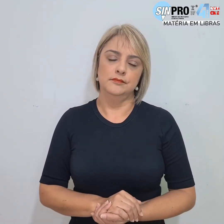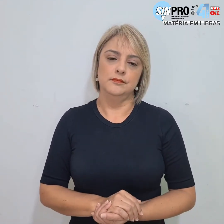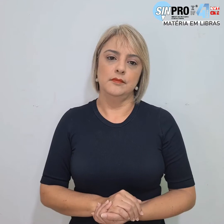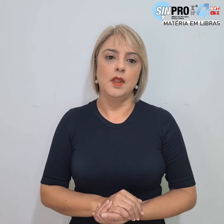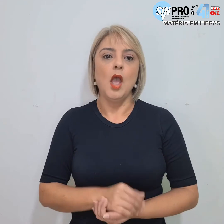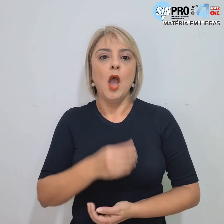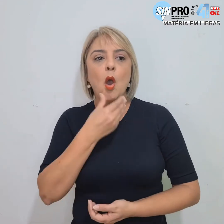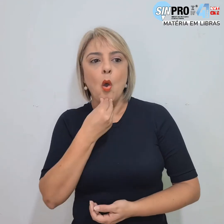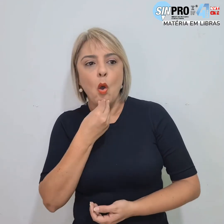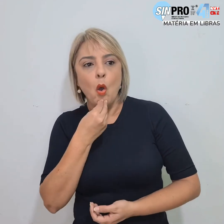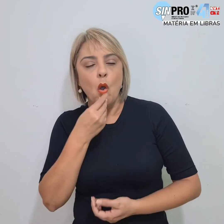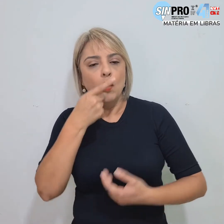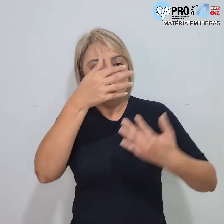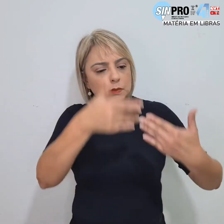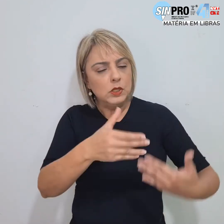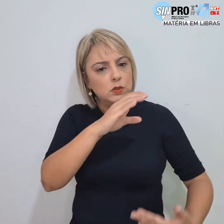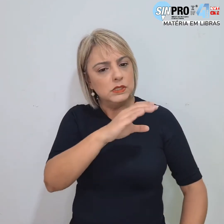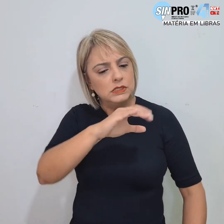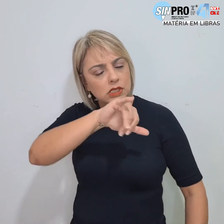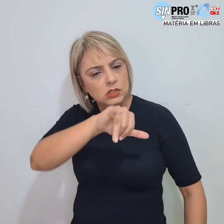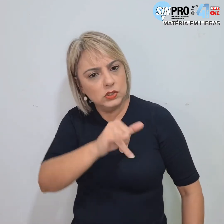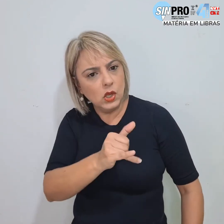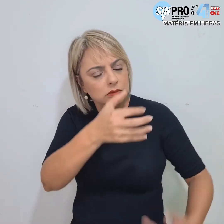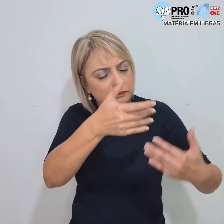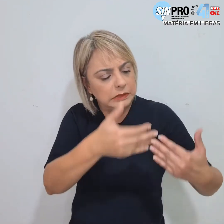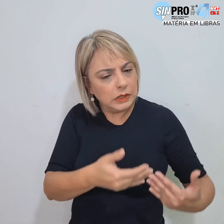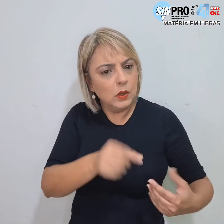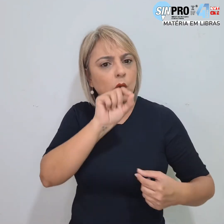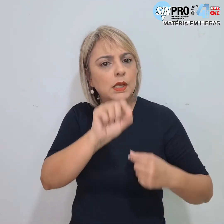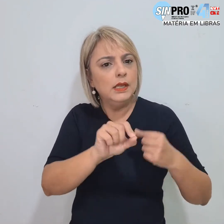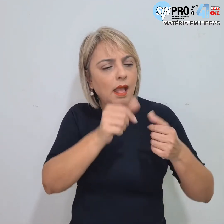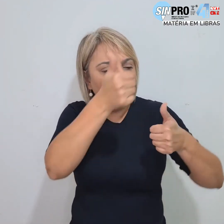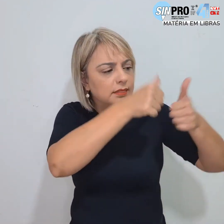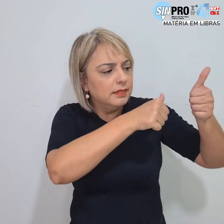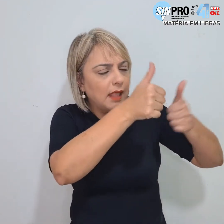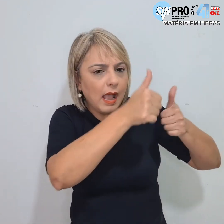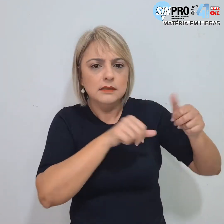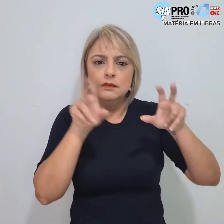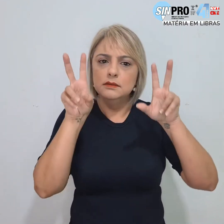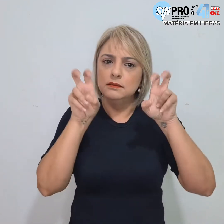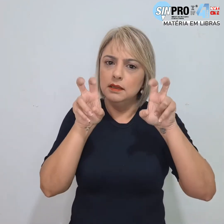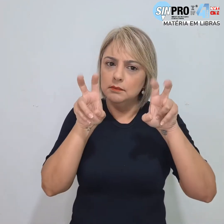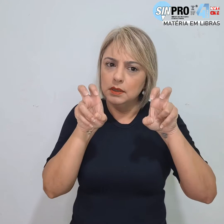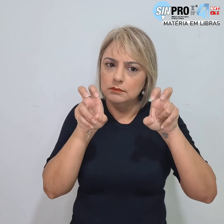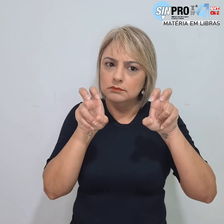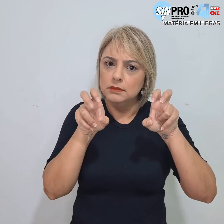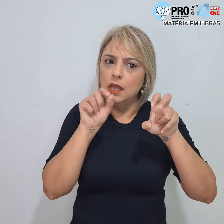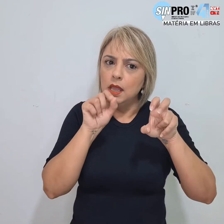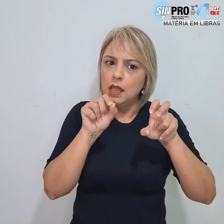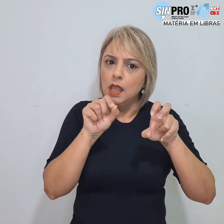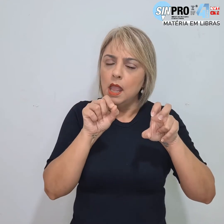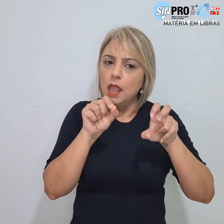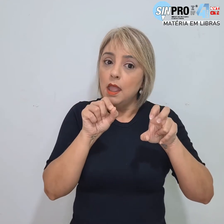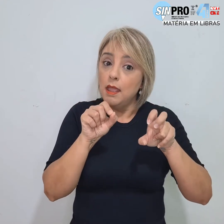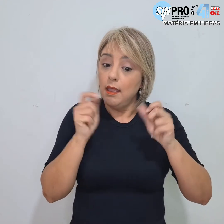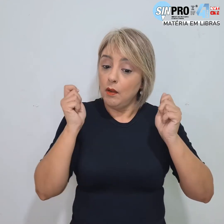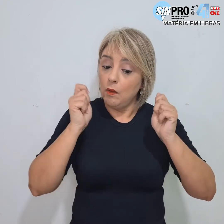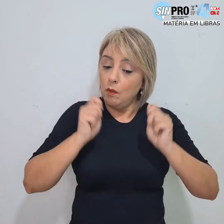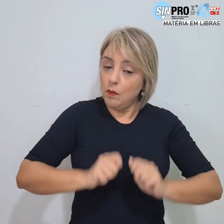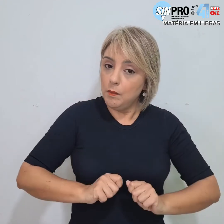Barros alertou a CCJ para o fato de que a análise desse tema é de competência exclusiva do